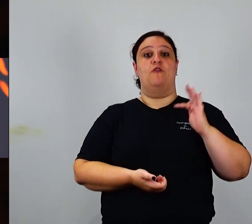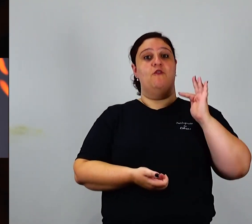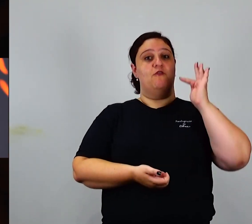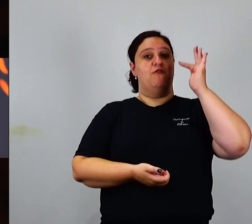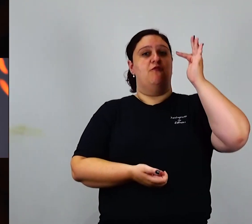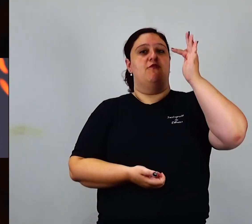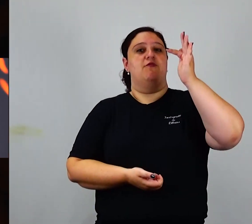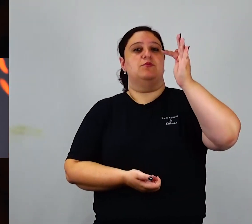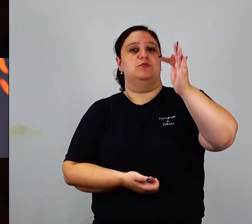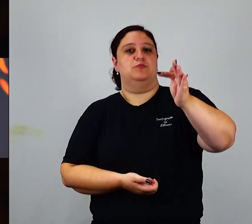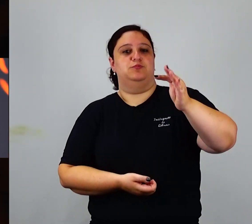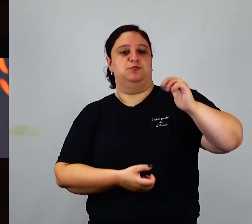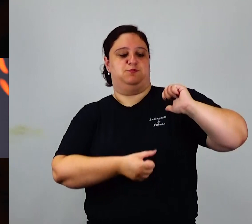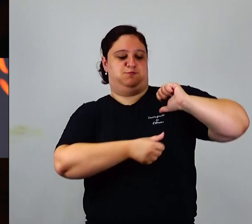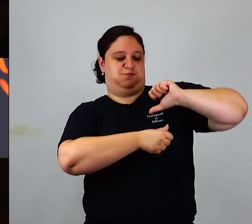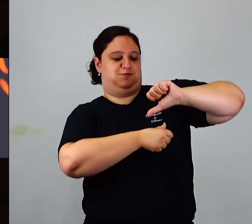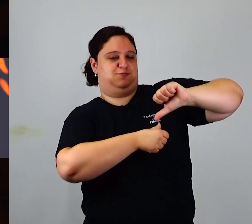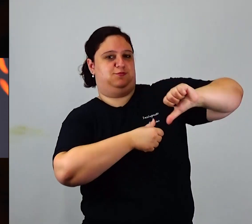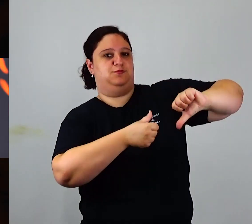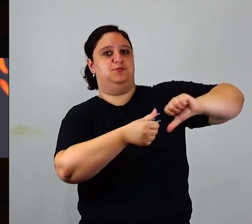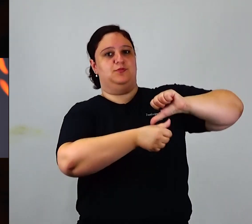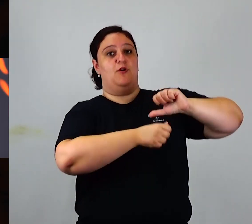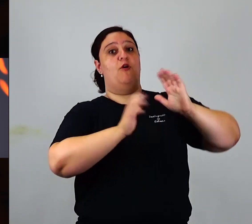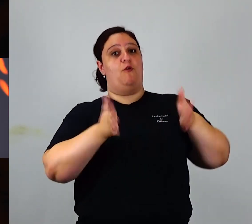Senhor está trabalhando em você hoje.